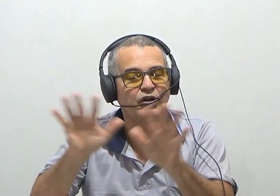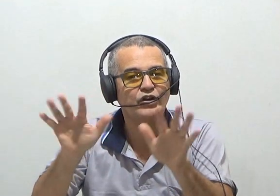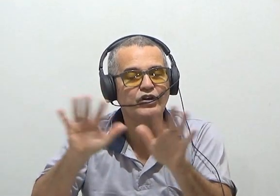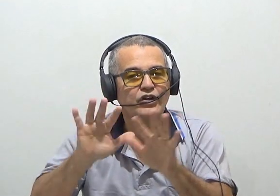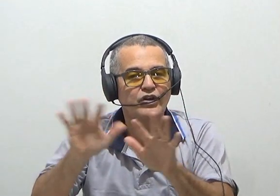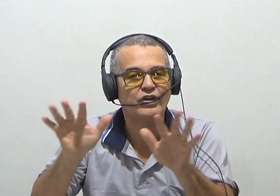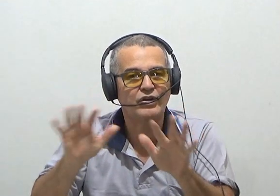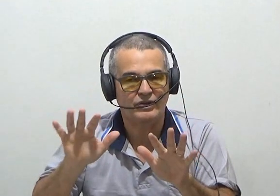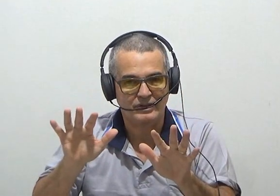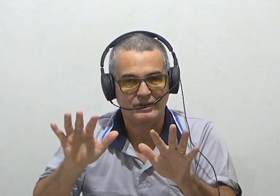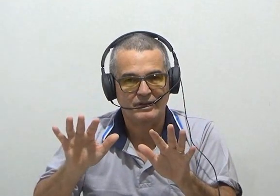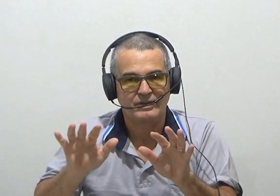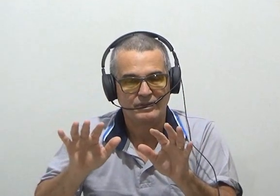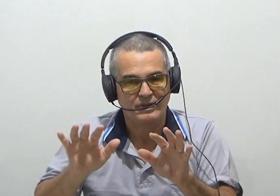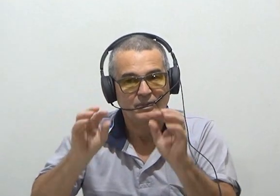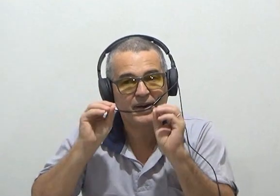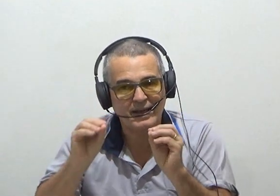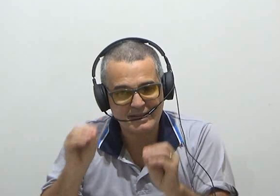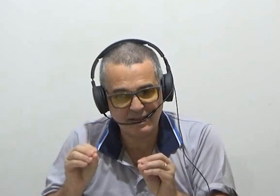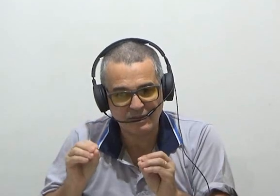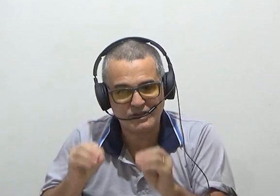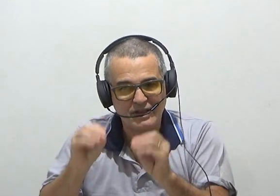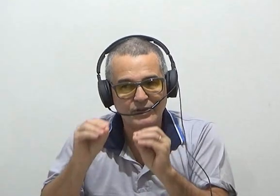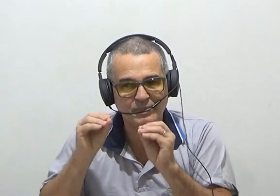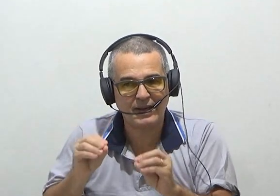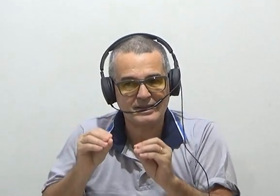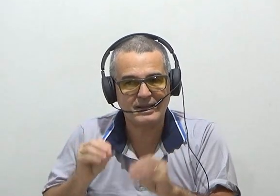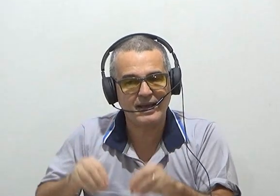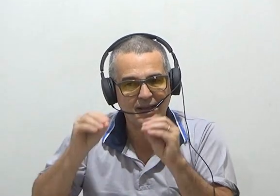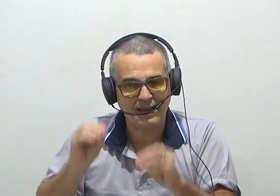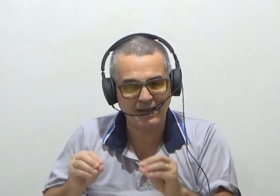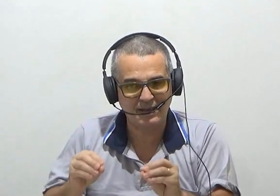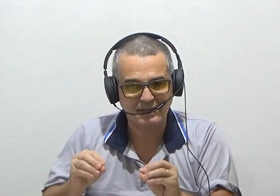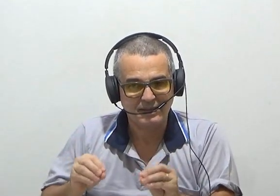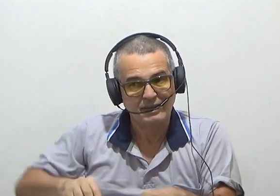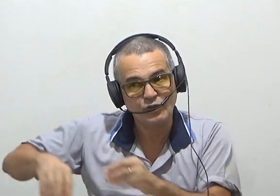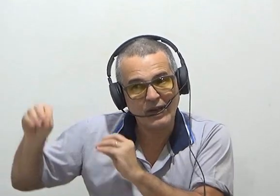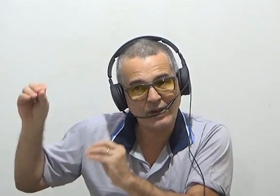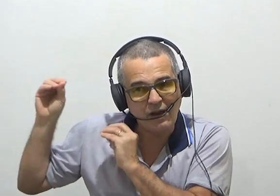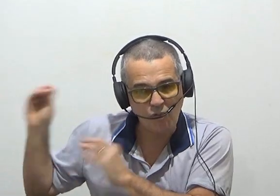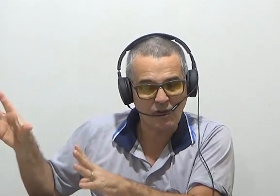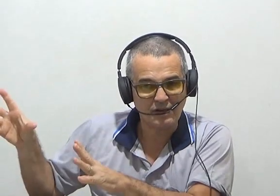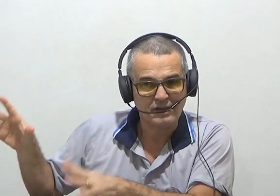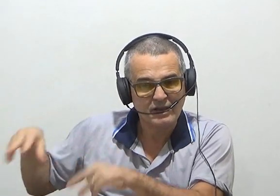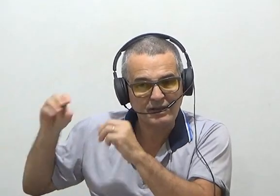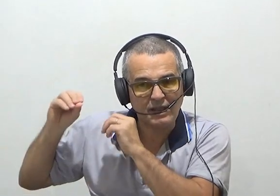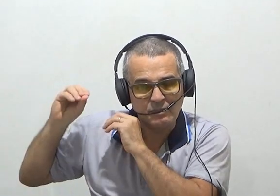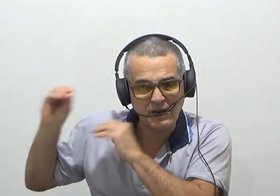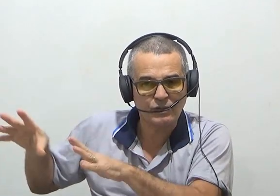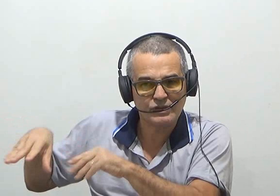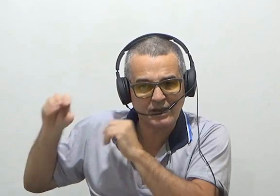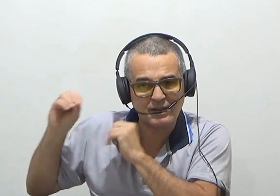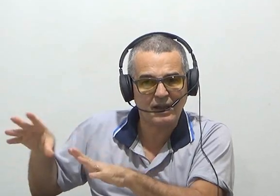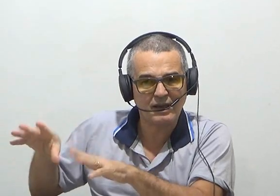Peraí. Não. Praça, o sinal de praça é aquela do meio da rua que